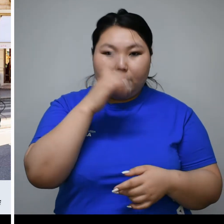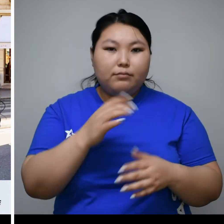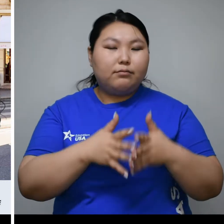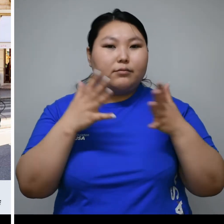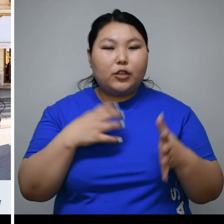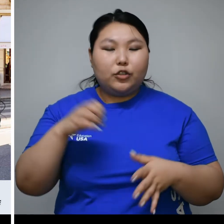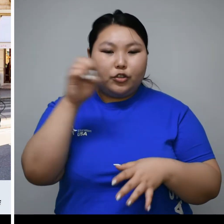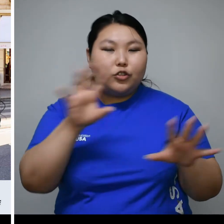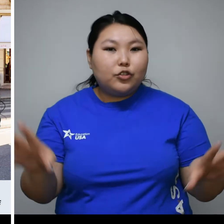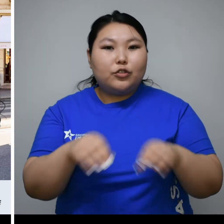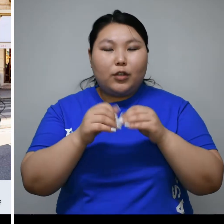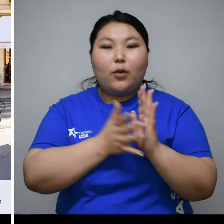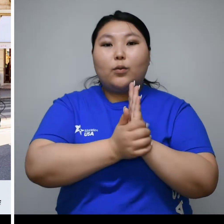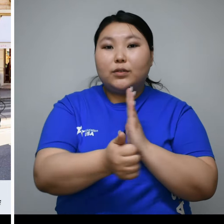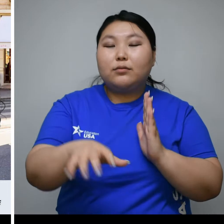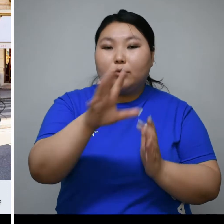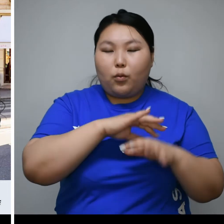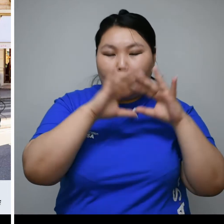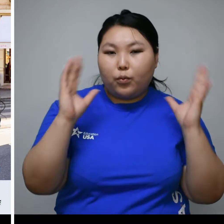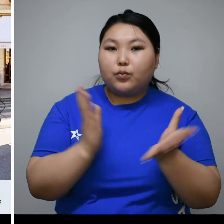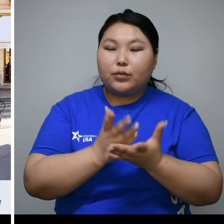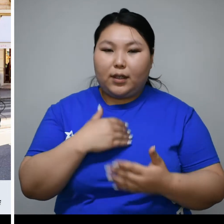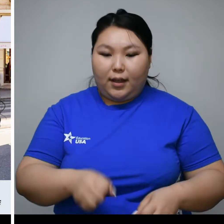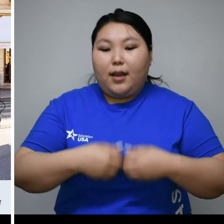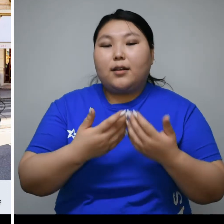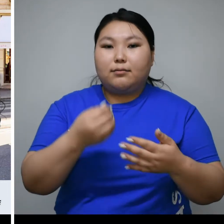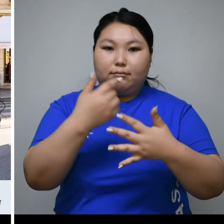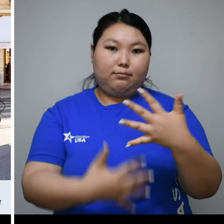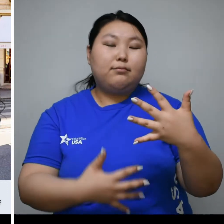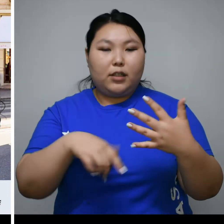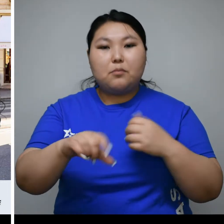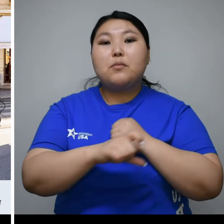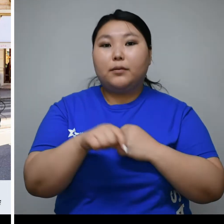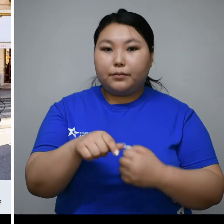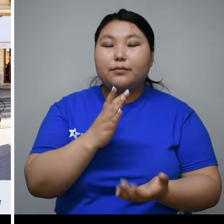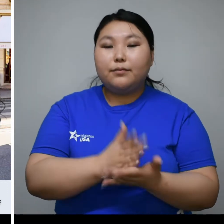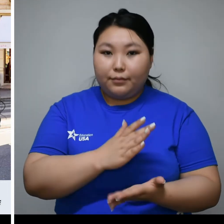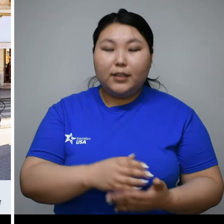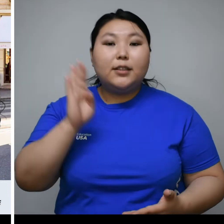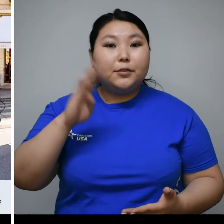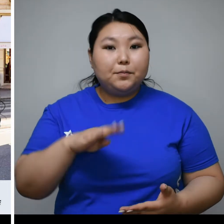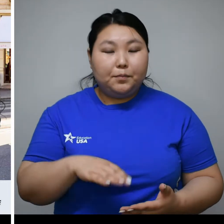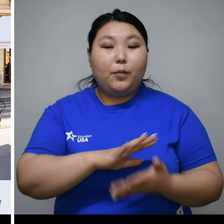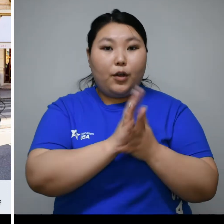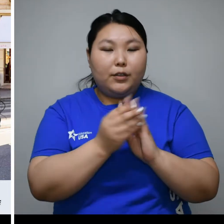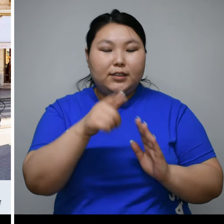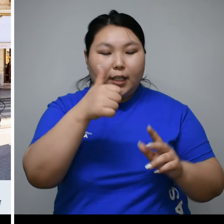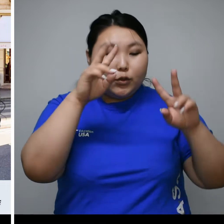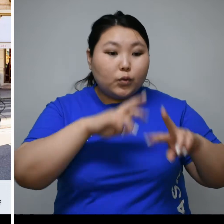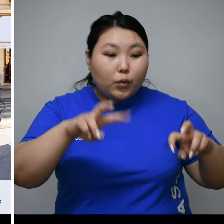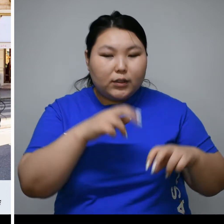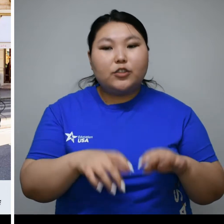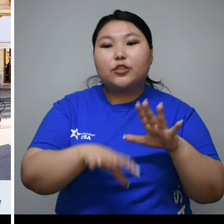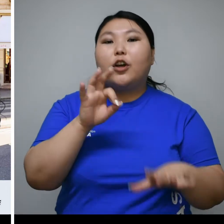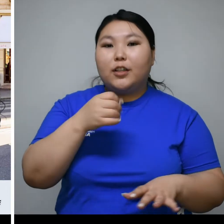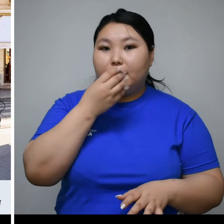нэгэн ерөнхий уур чадруудыг бүгдийг ингээд гаргаж зааж өгдөг мэрэгчл байгаа. Тийм болохоор тэрийг сайн судалж